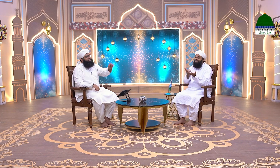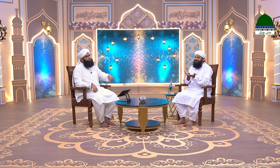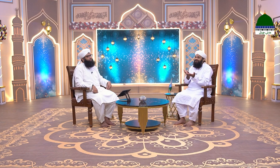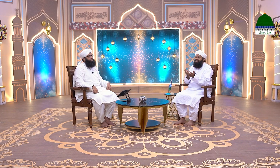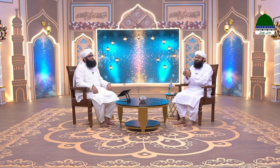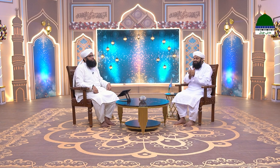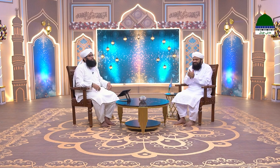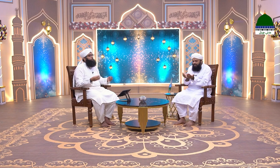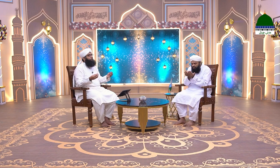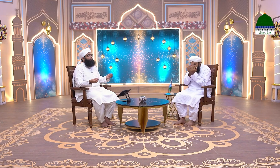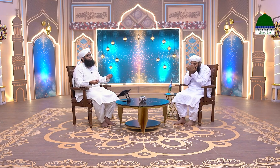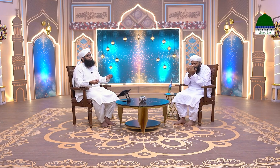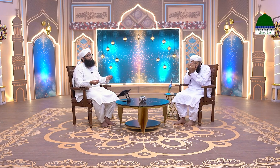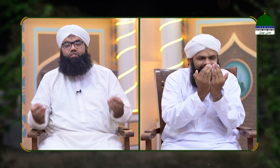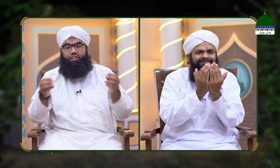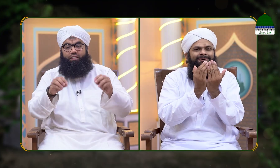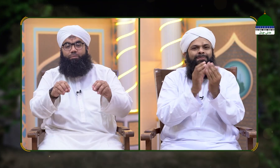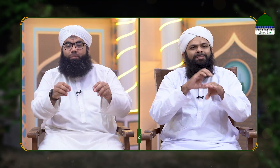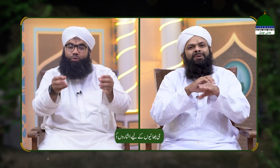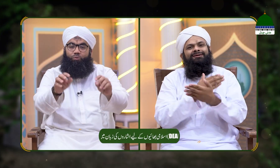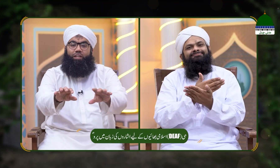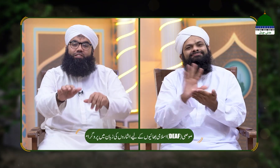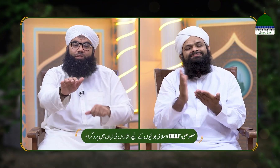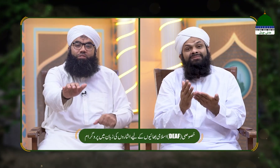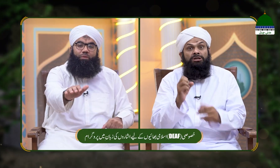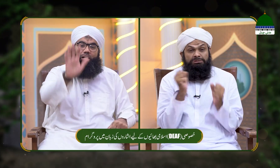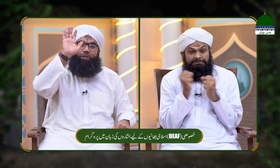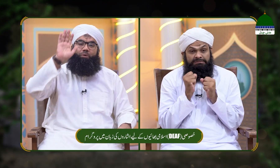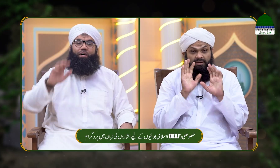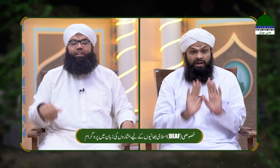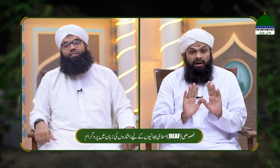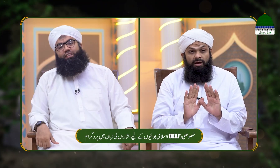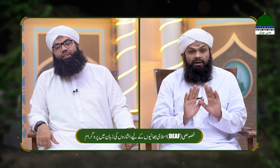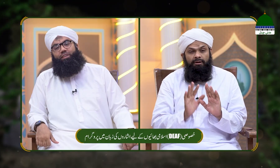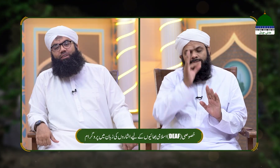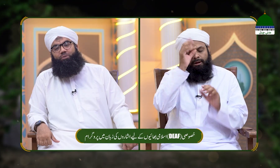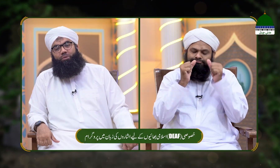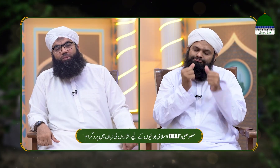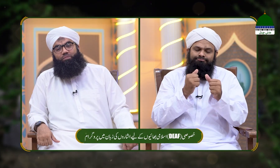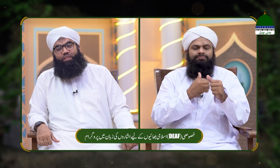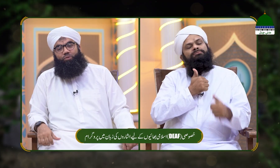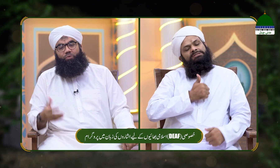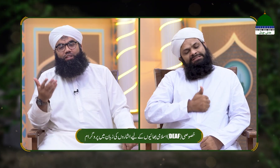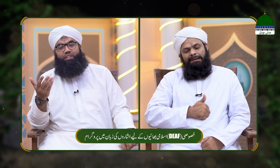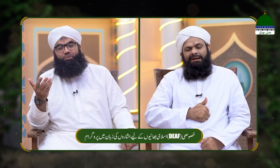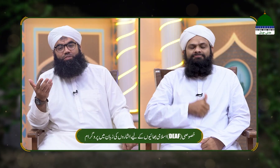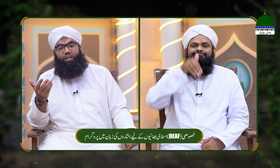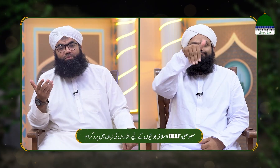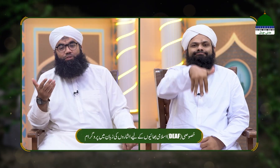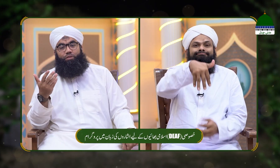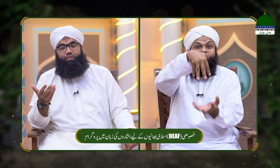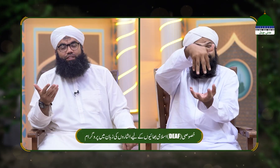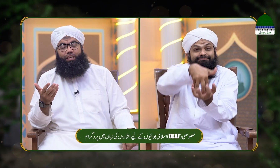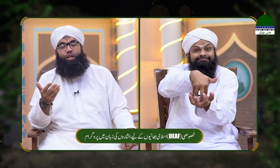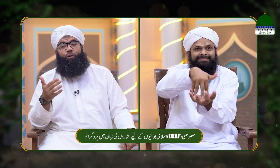بنا کر عطا فرماتے ہیں۔ اور سردی میں بھی حضور علیہ السلام کا عمل مبارک ایسے ہی ہے۔ اللہ اکبر، حضور علیہ السلام